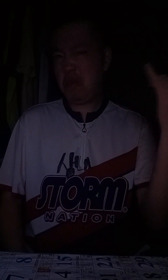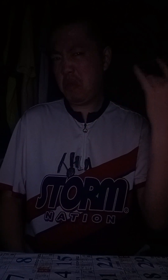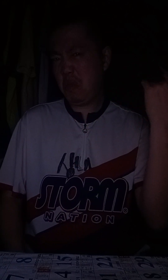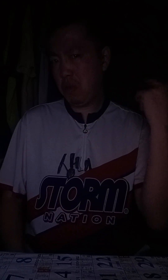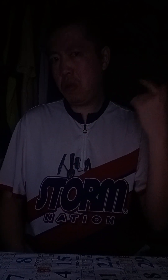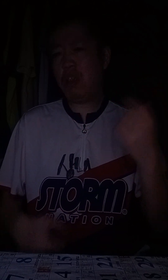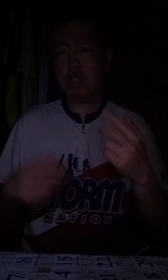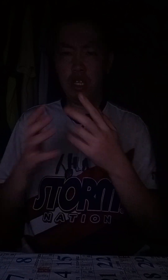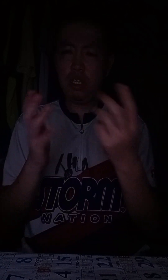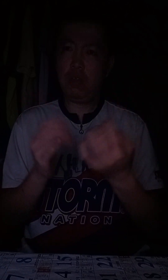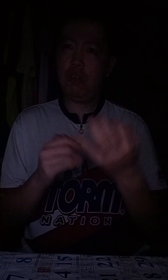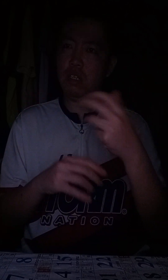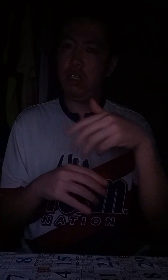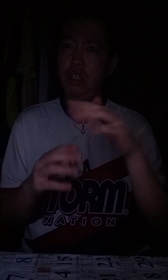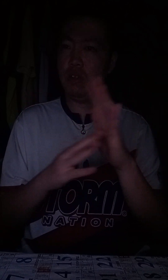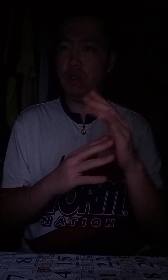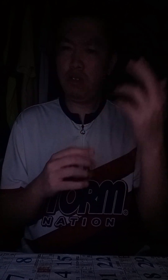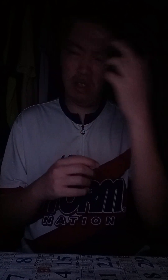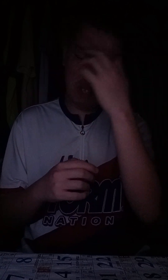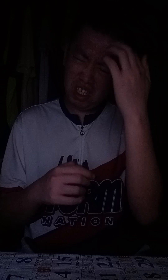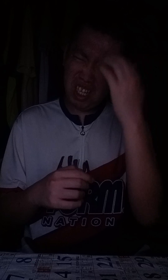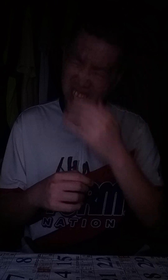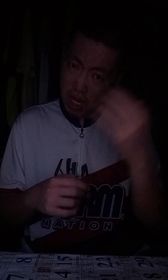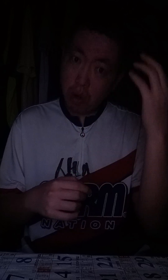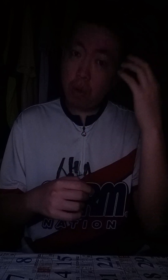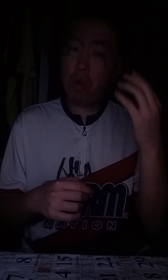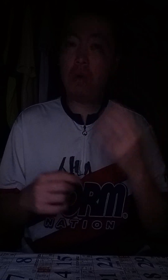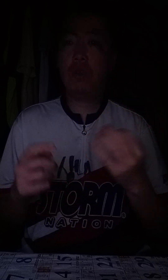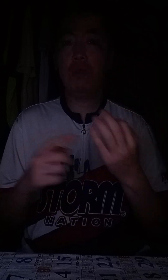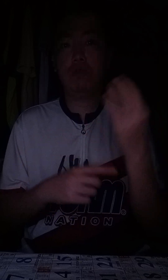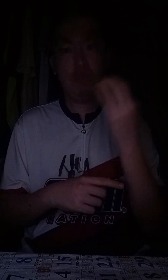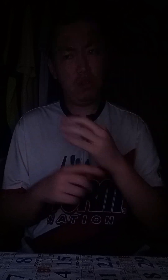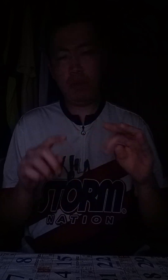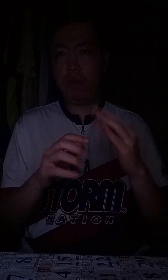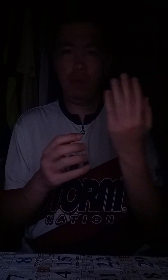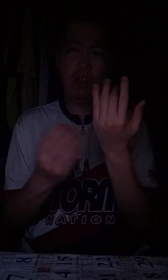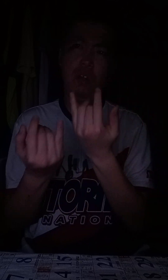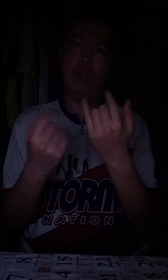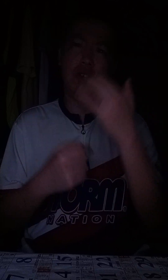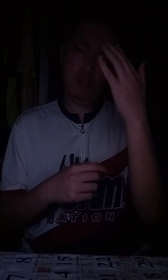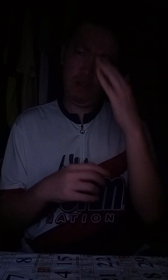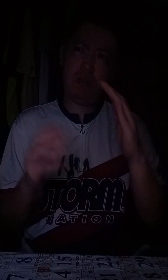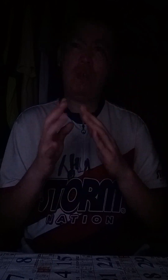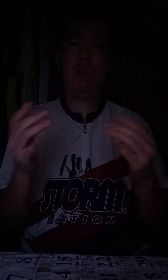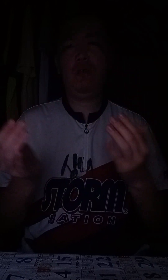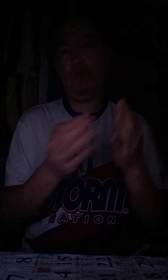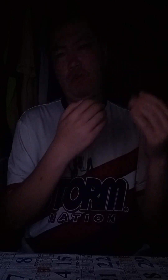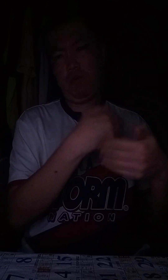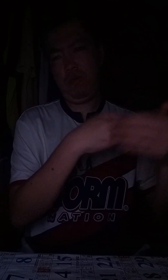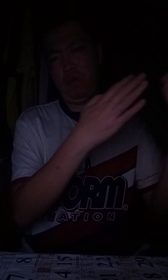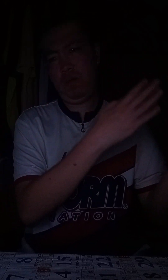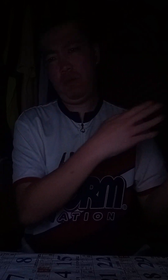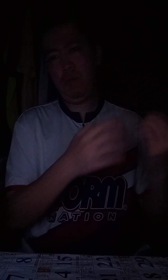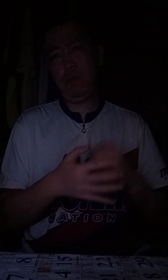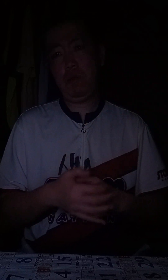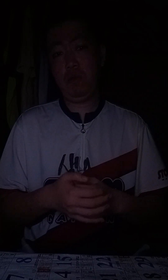있던 46살 김모 씨가 머리를 크게 다치는 등 7명이 부상해 병원으로 옮겨졌습니다. 경찰은 승용차